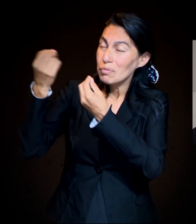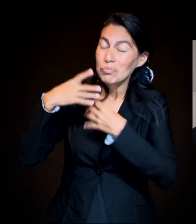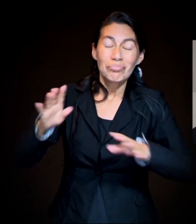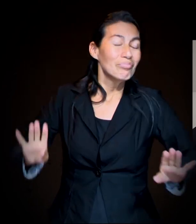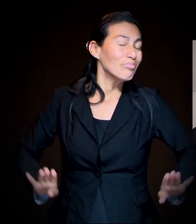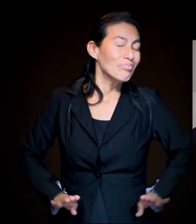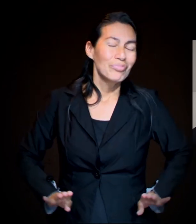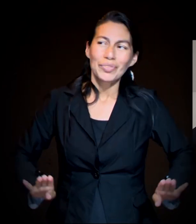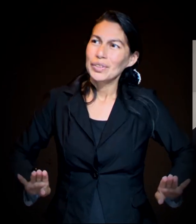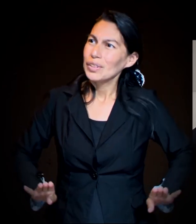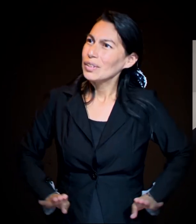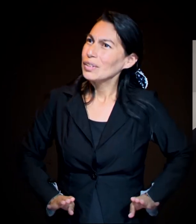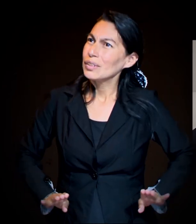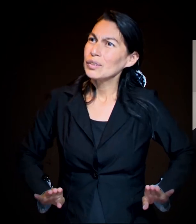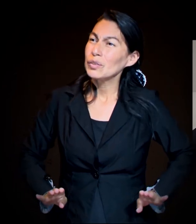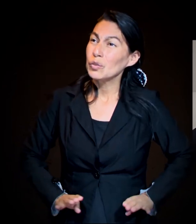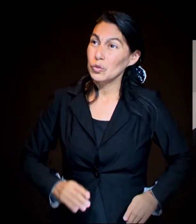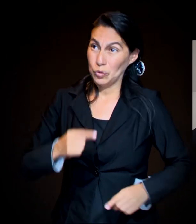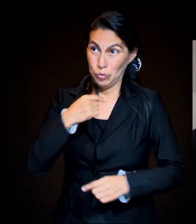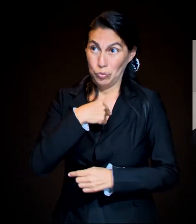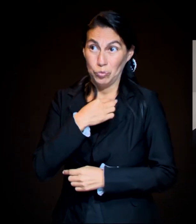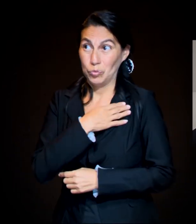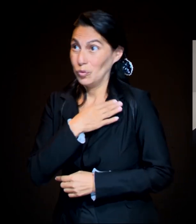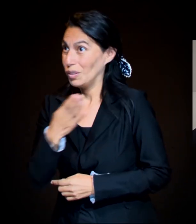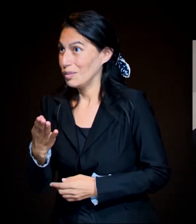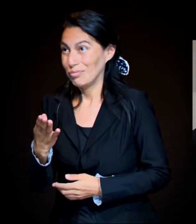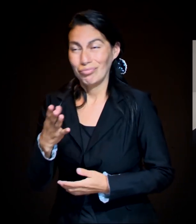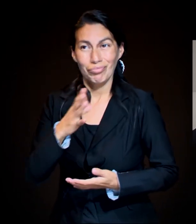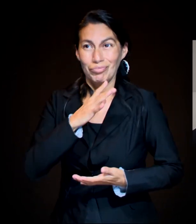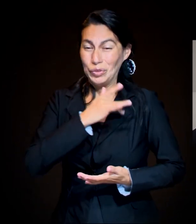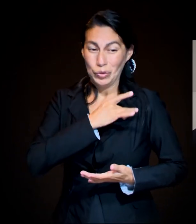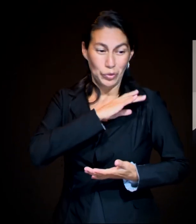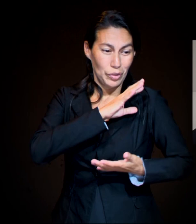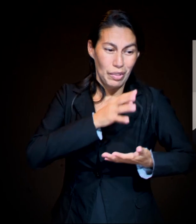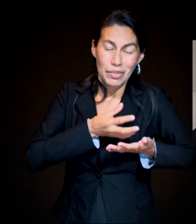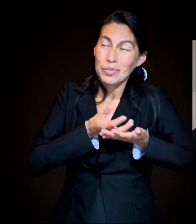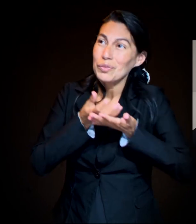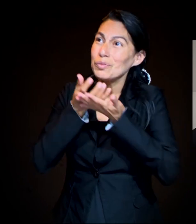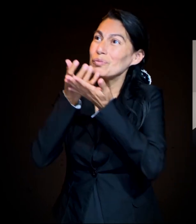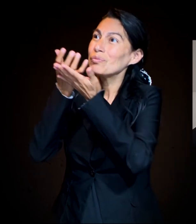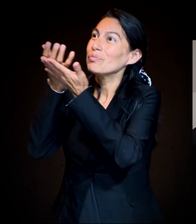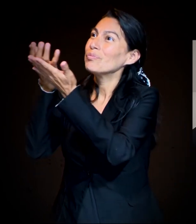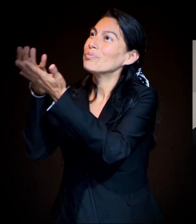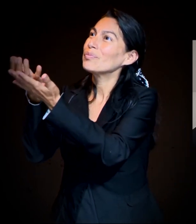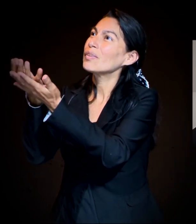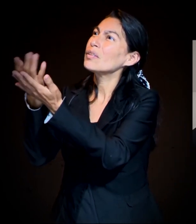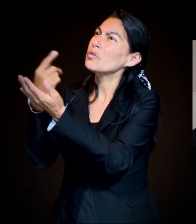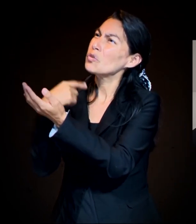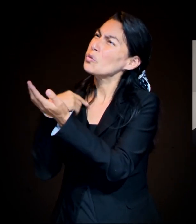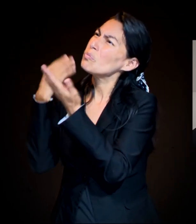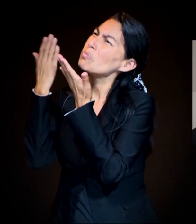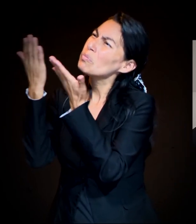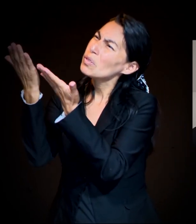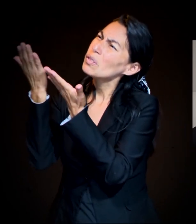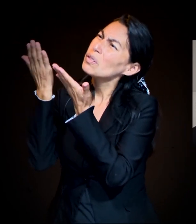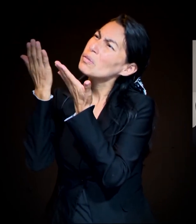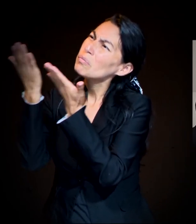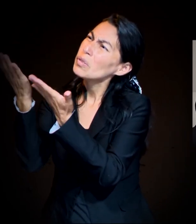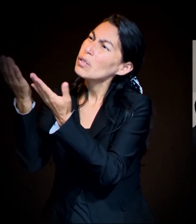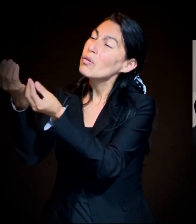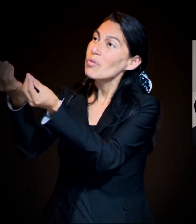merezco lo que me das tú, del corazón tómame. Lo que pido